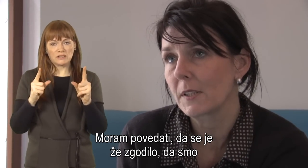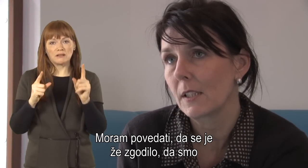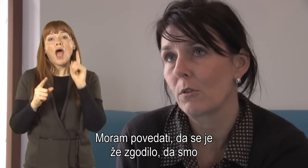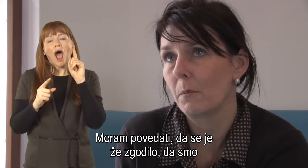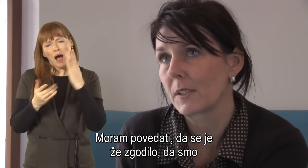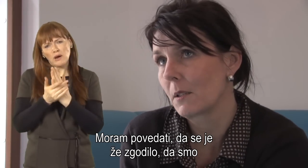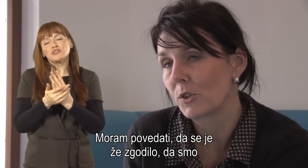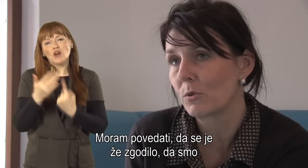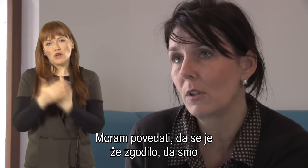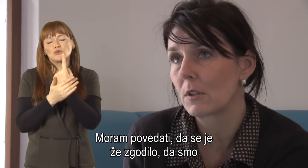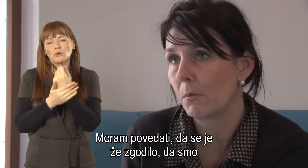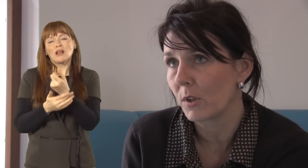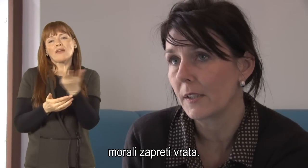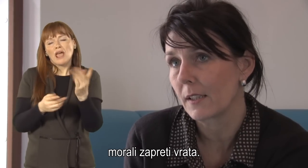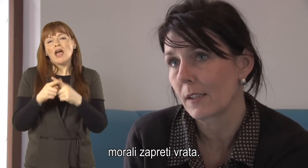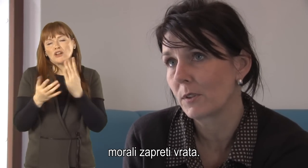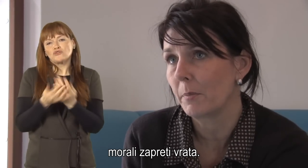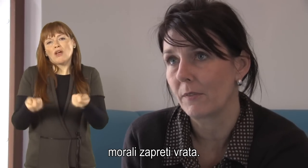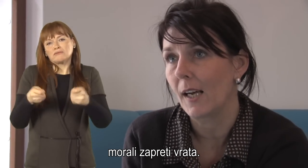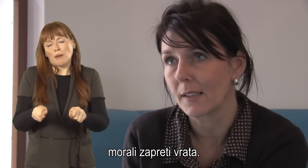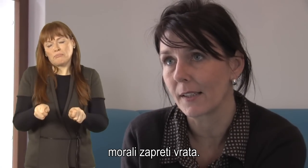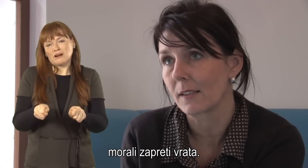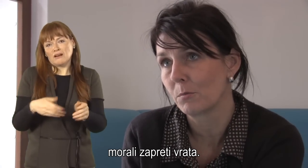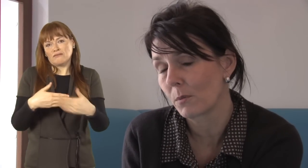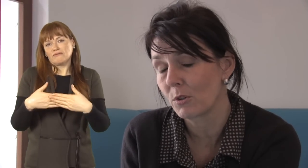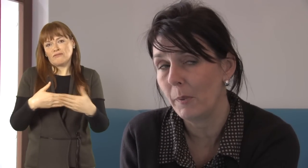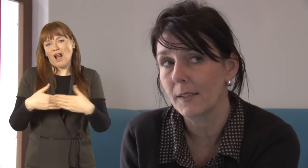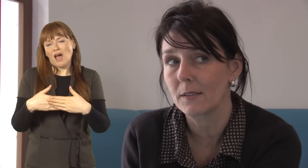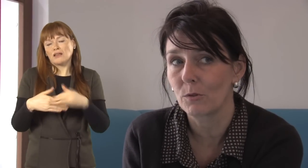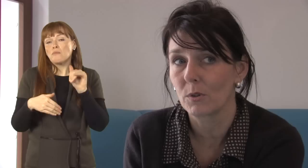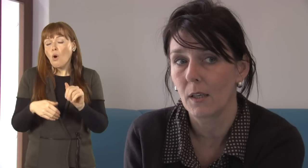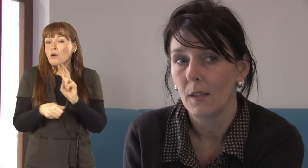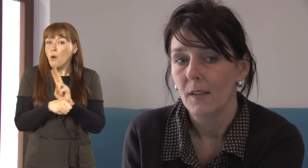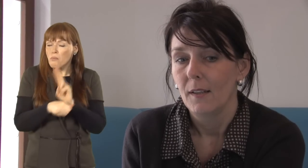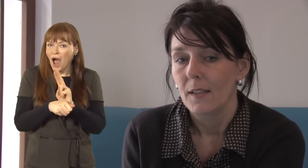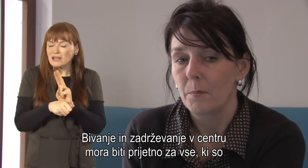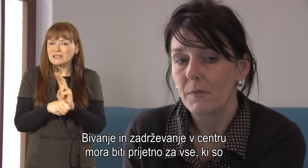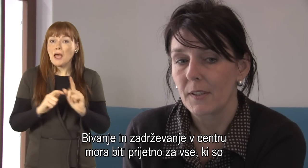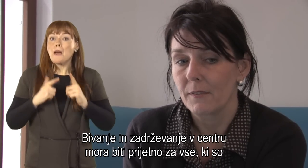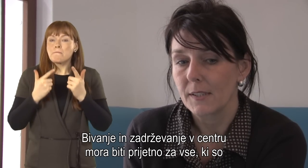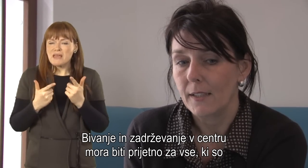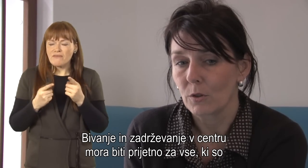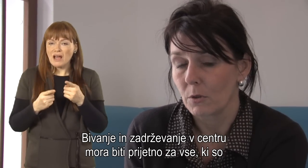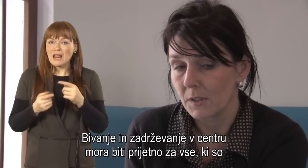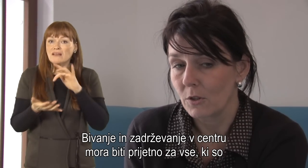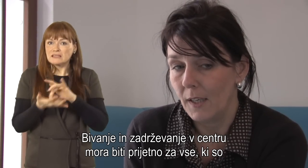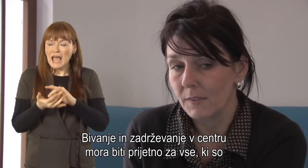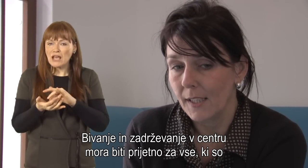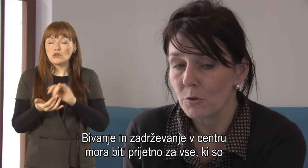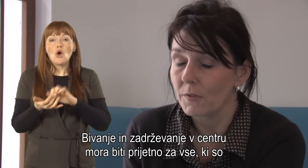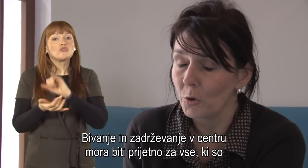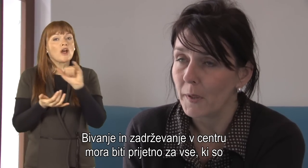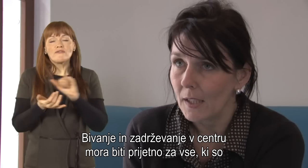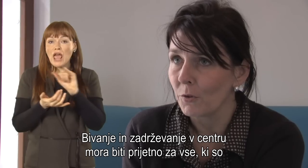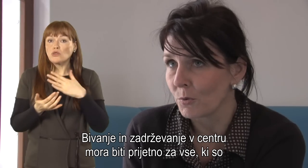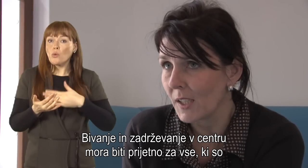pozitivno presenetil, ampak se nam je že zgodilo, da smo morali nekajkrat tudi zapreti vrata, ne, ker moramo zelo paziti na to, da je bivanje v centru oziroma zadrževanje v